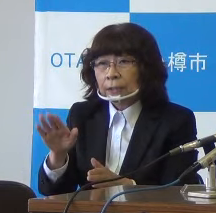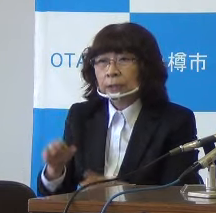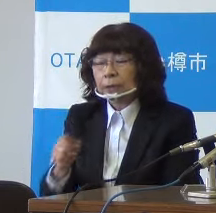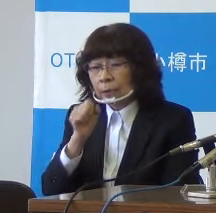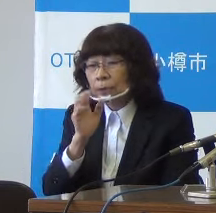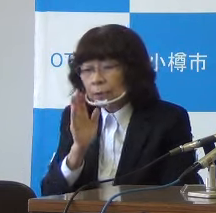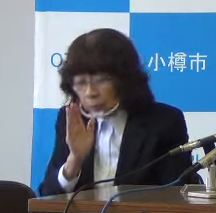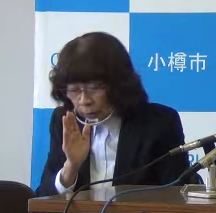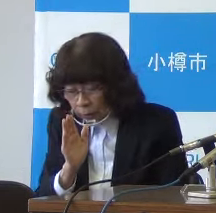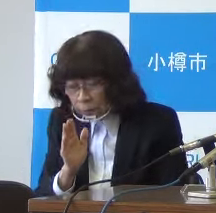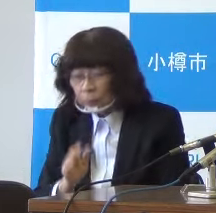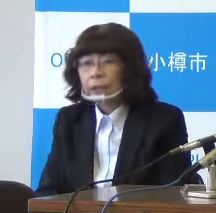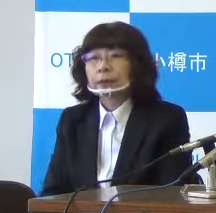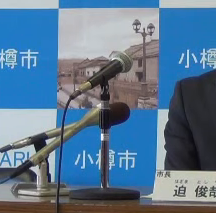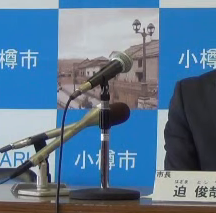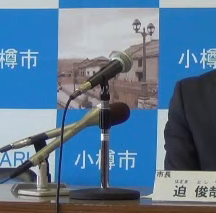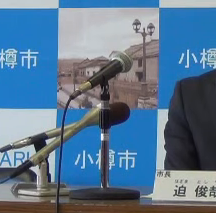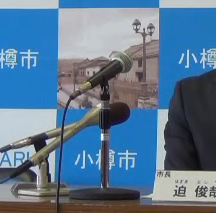します。